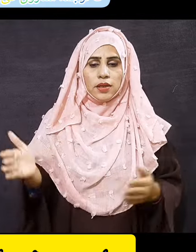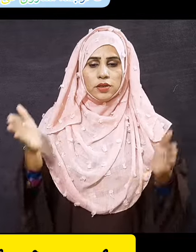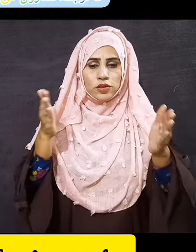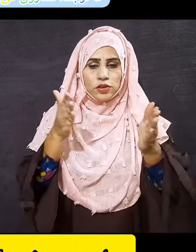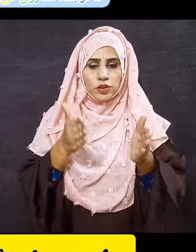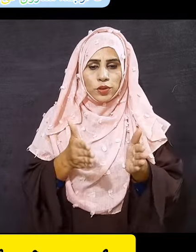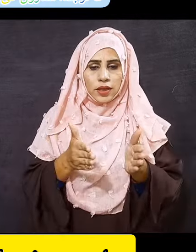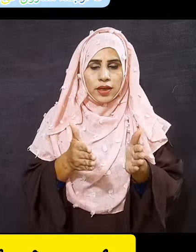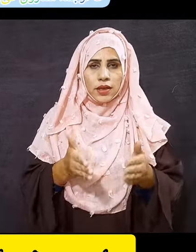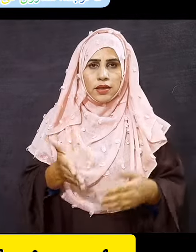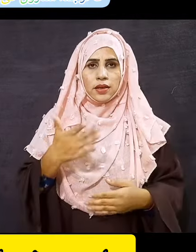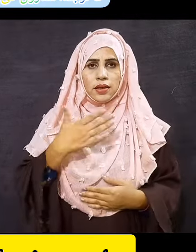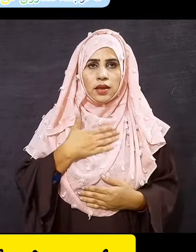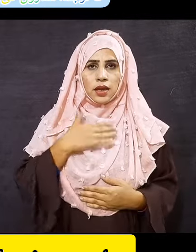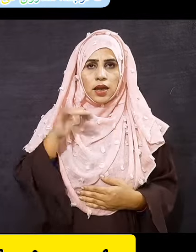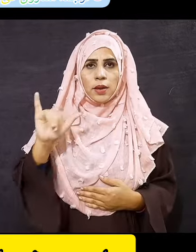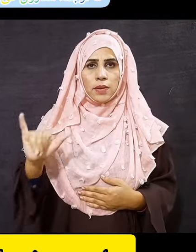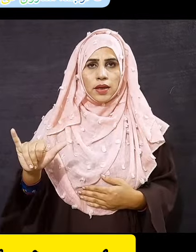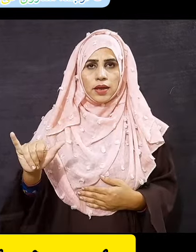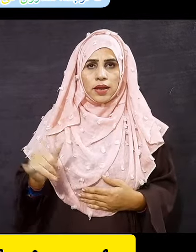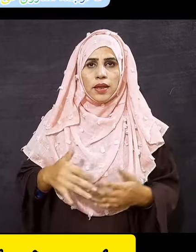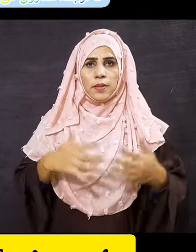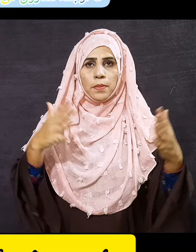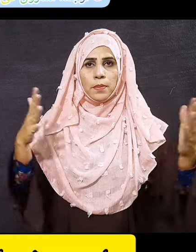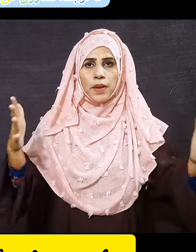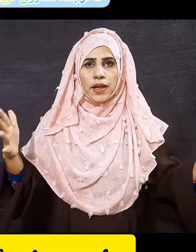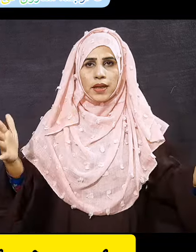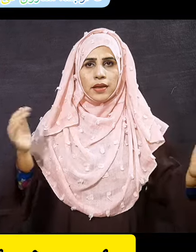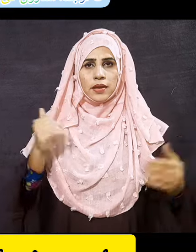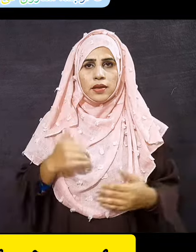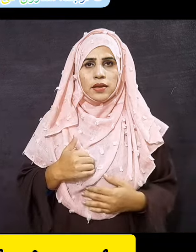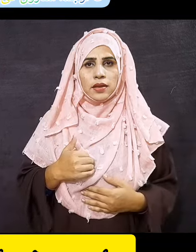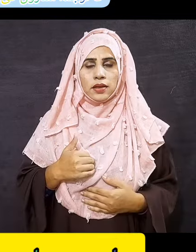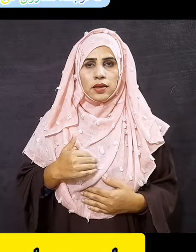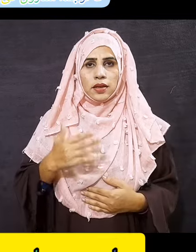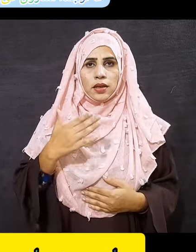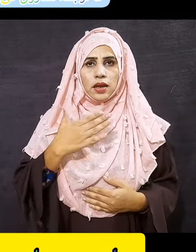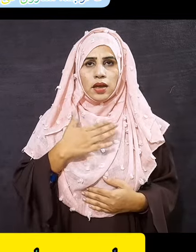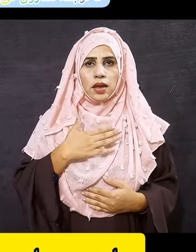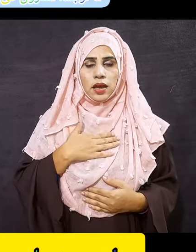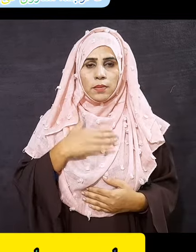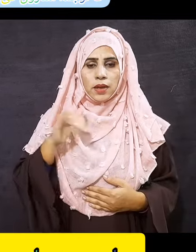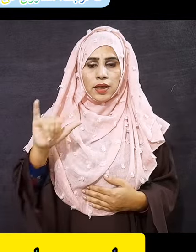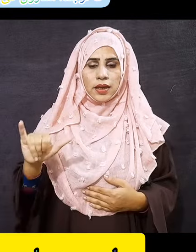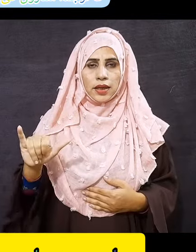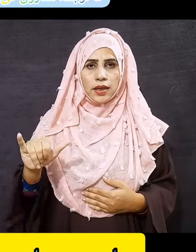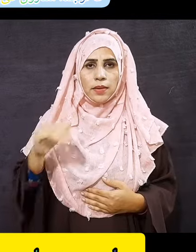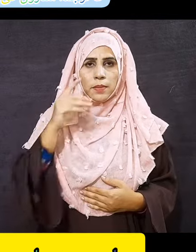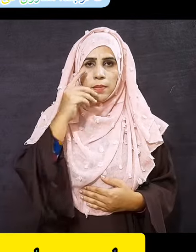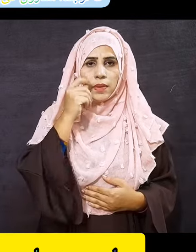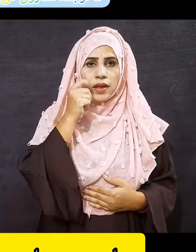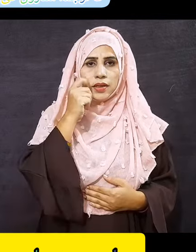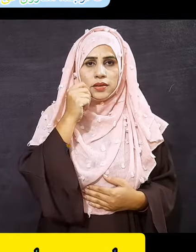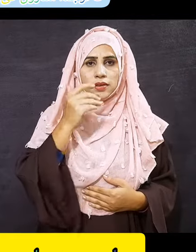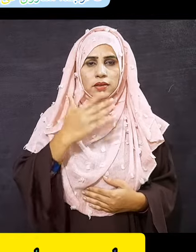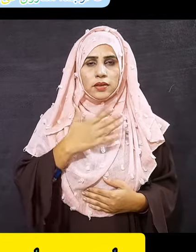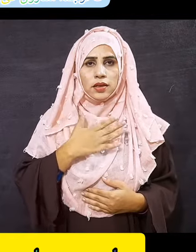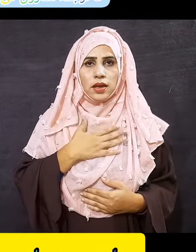چھوٹے ہمارے بڑے ہمارے مرد